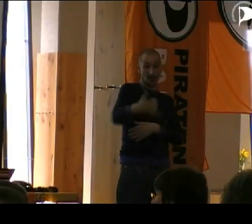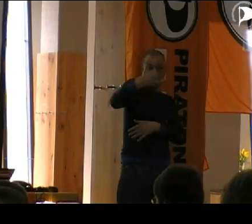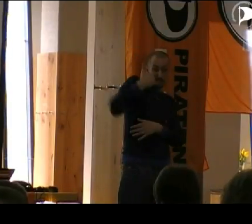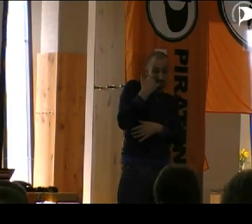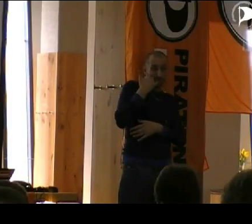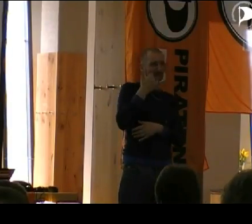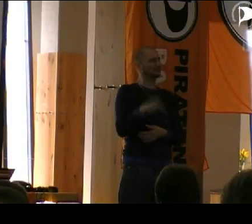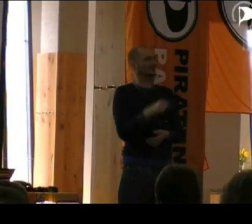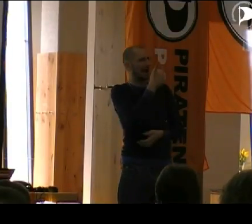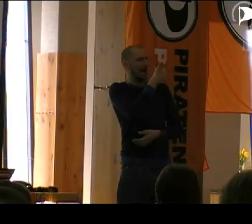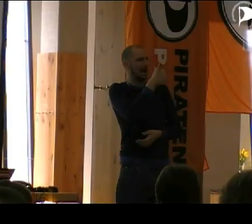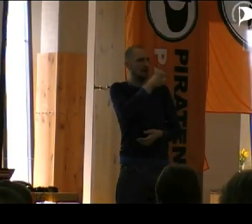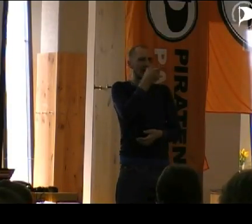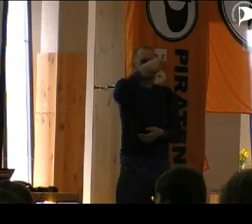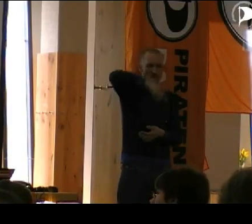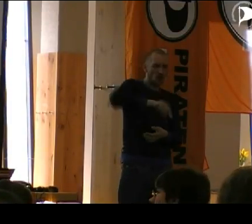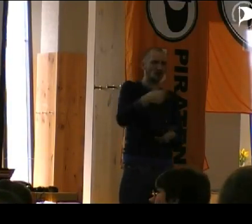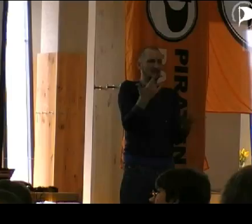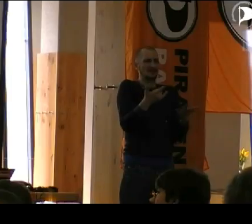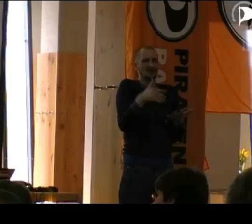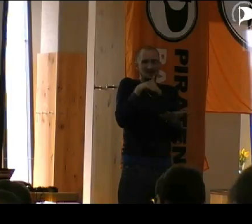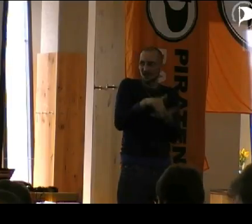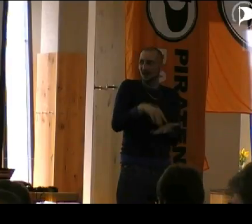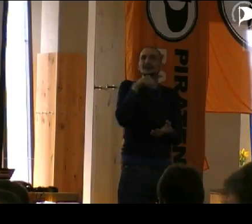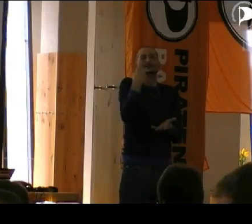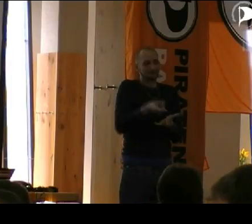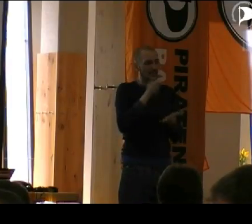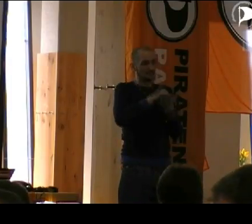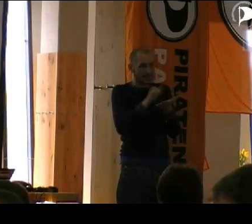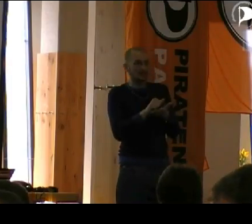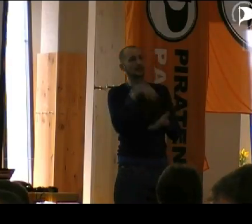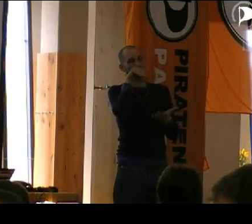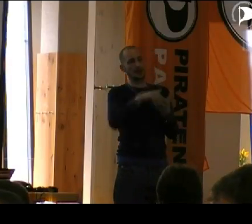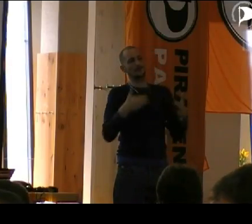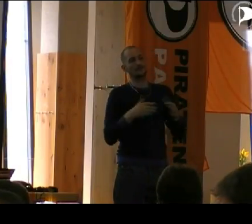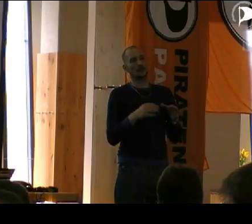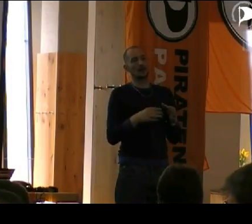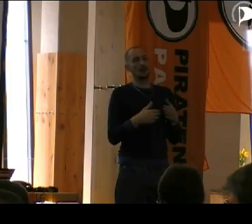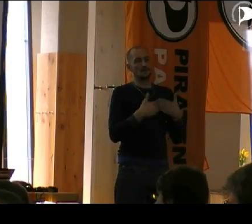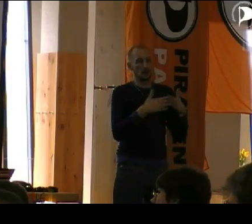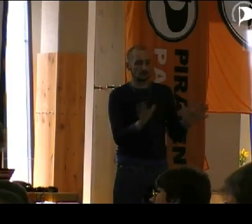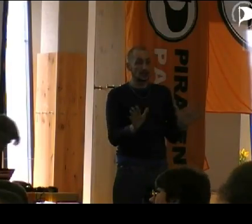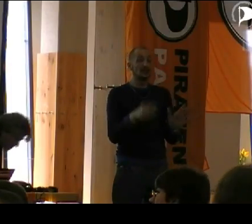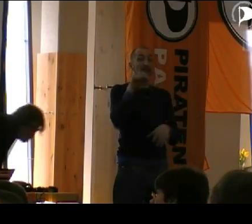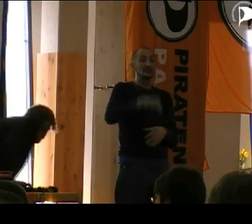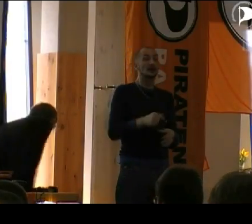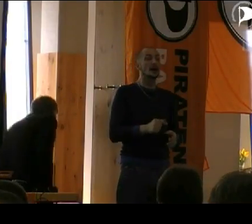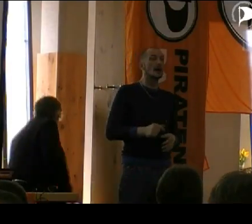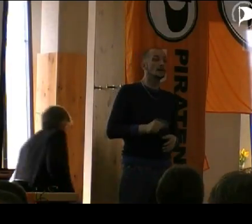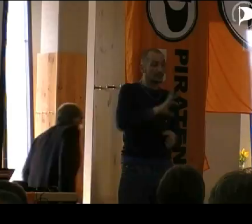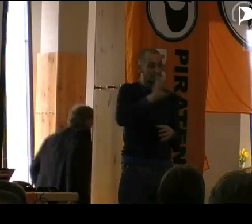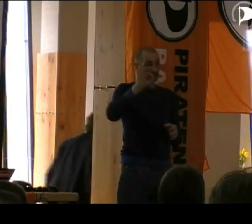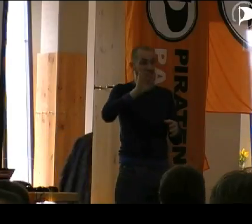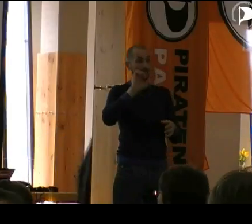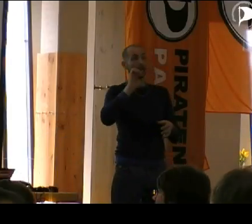waren aber was da kam dann auch gelegentlich dann noch nichts von dem klassiker ist das funktioniert ist eindeutig nach der ifa droht dann die man vom